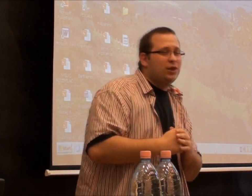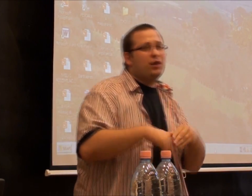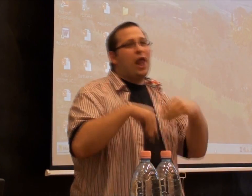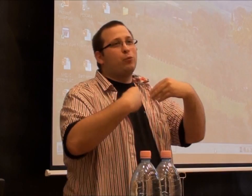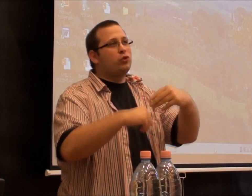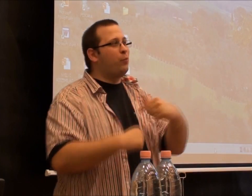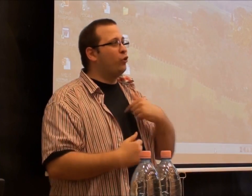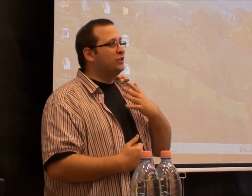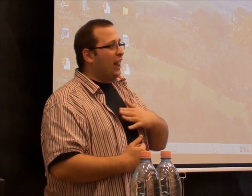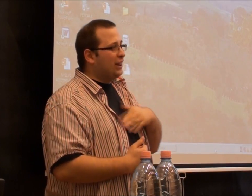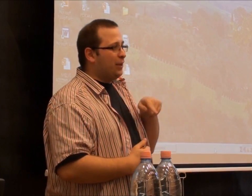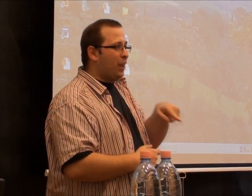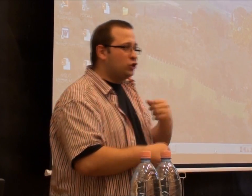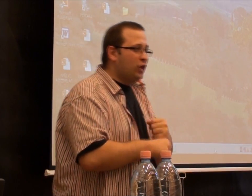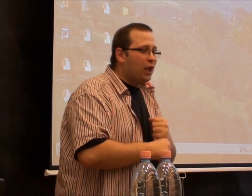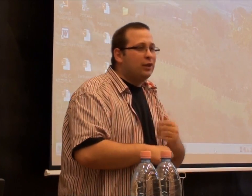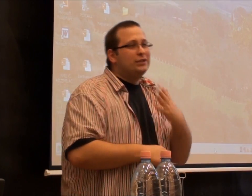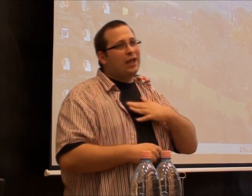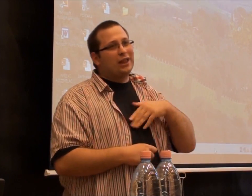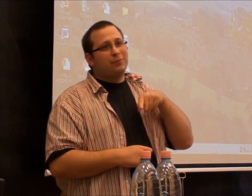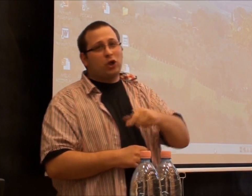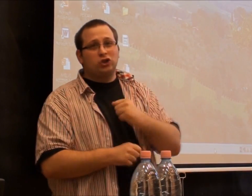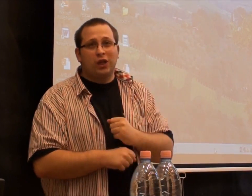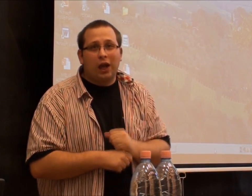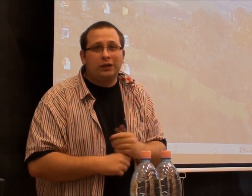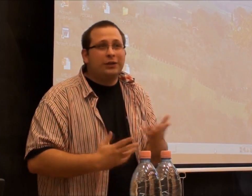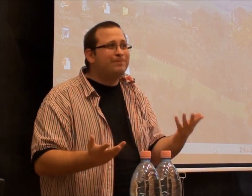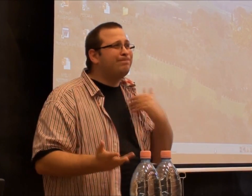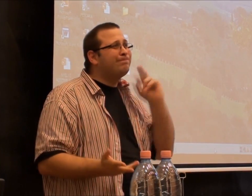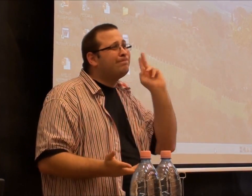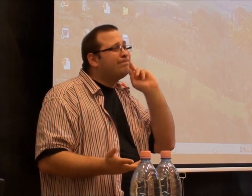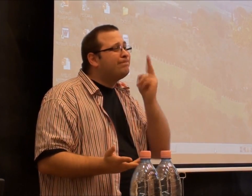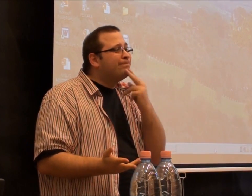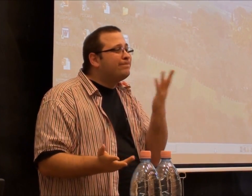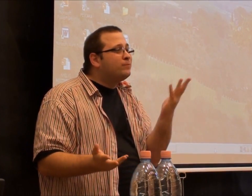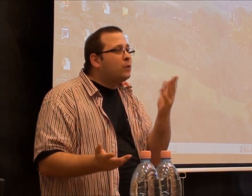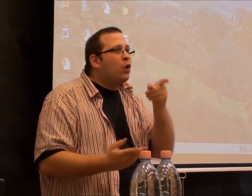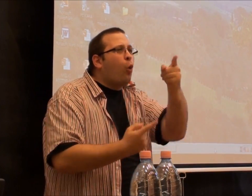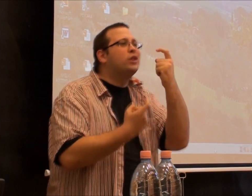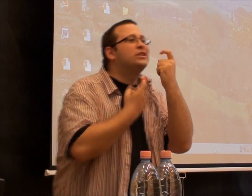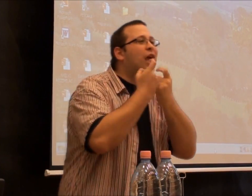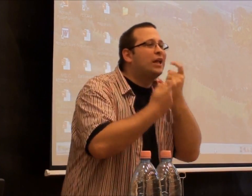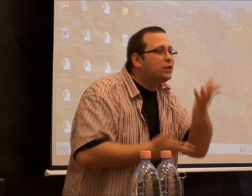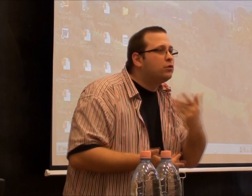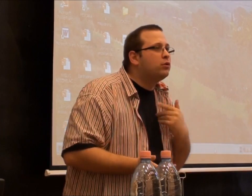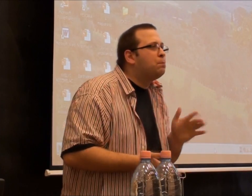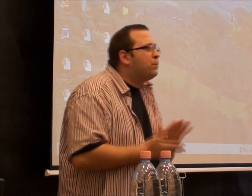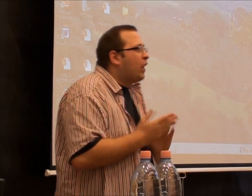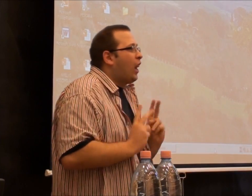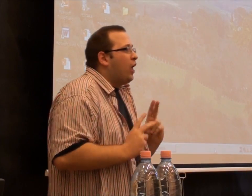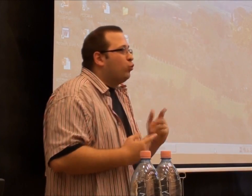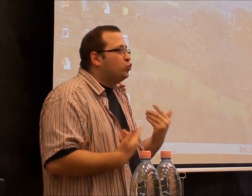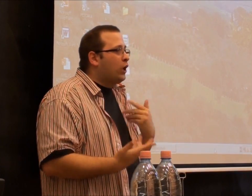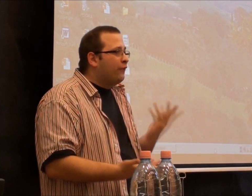egész életemet, elmondtam, hogy szeretném ezt csinálni, szeretném azt csinálni, viszont siket vagyok. És ami a véleményem,